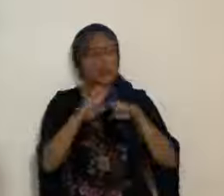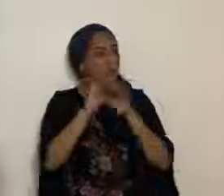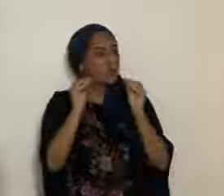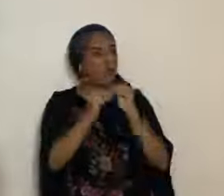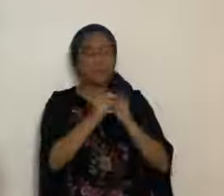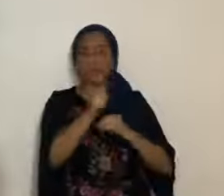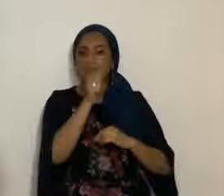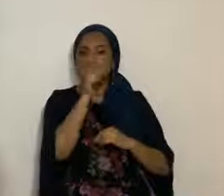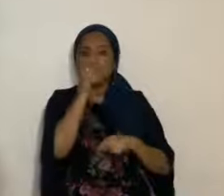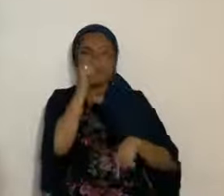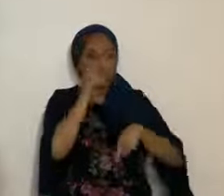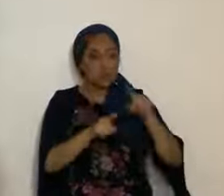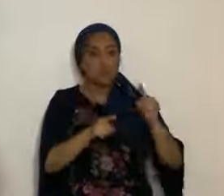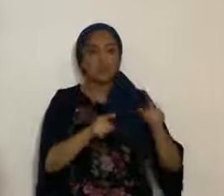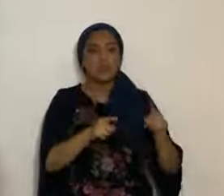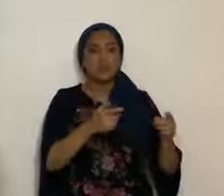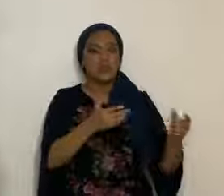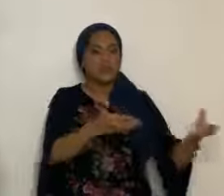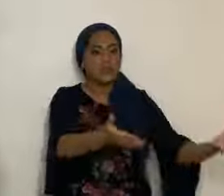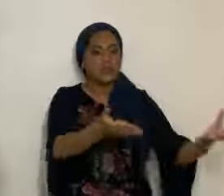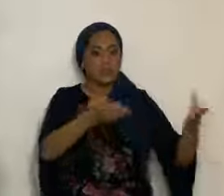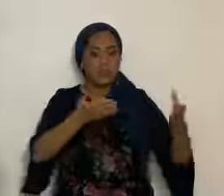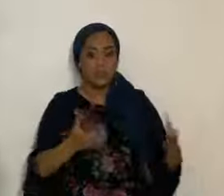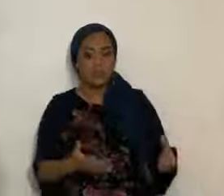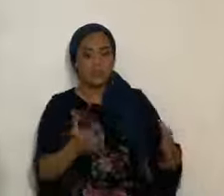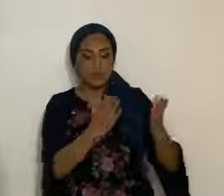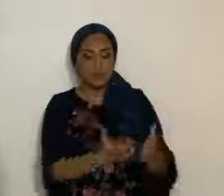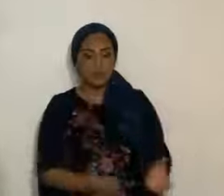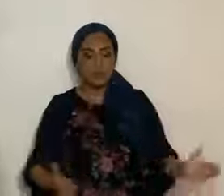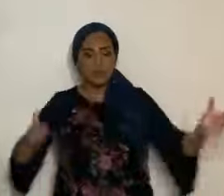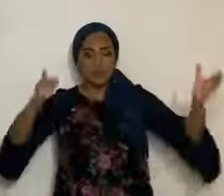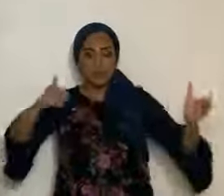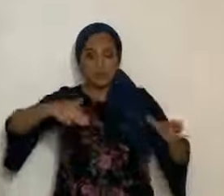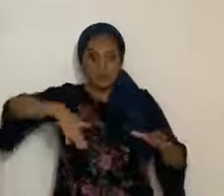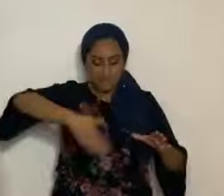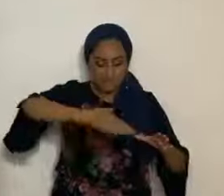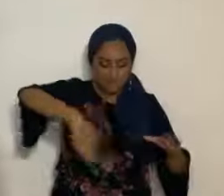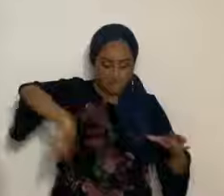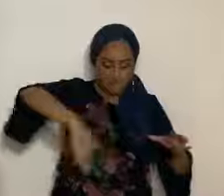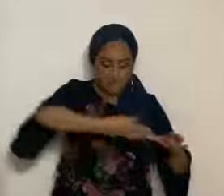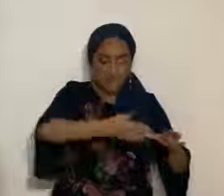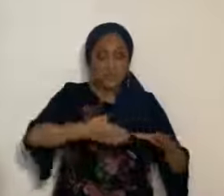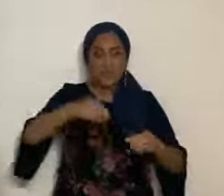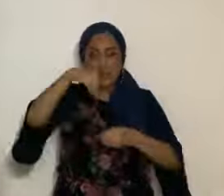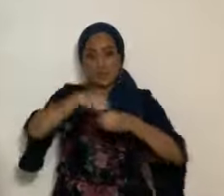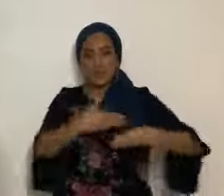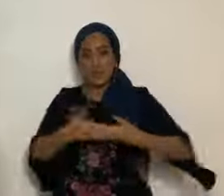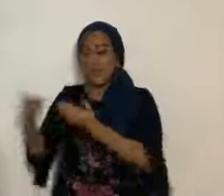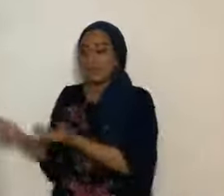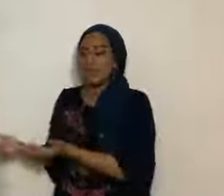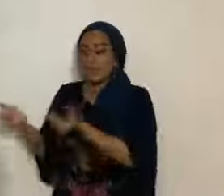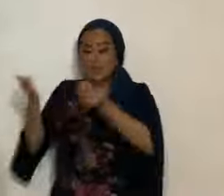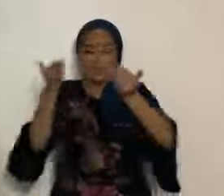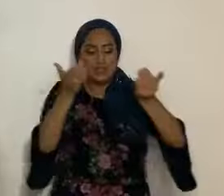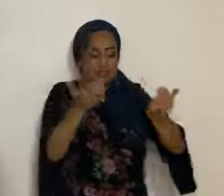tiempo, tomó una arquilla de juncos y calefacteó con asfalto y brea, y colocó en ella al niño y lo puso en un carrizal a la orilla